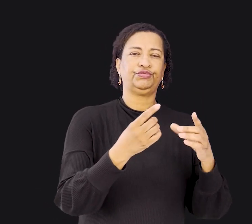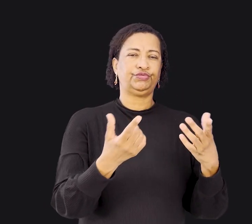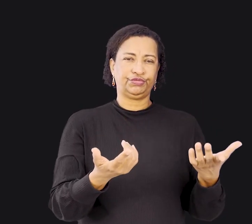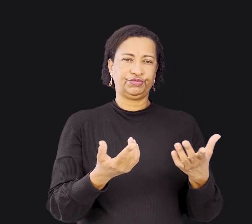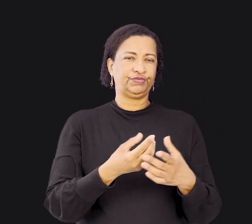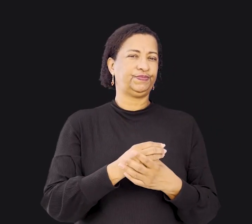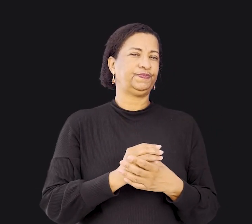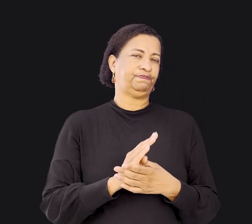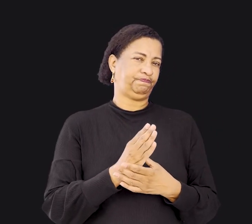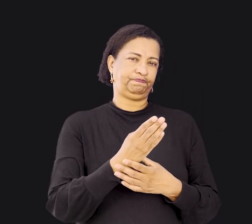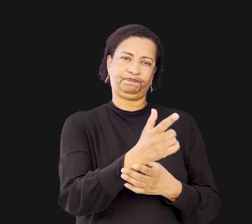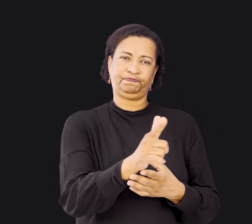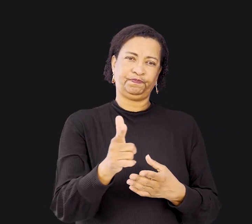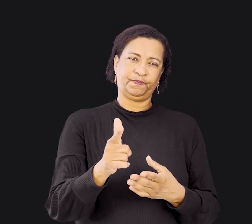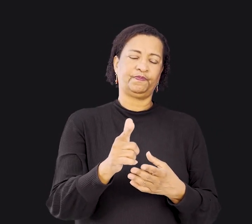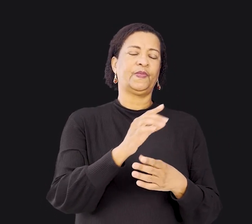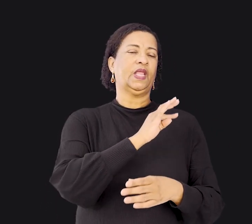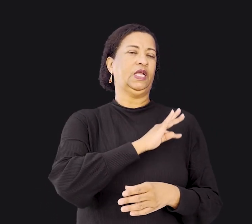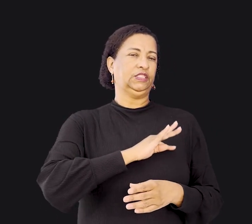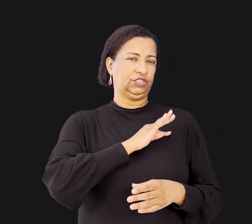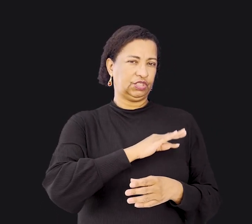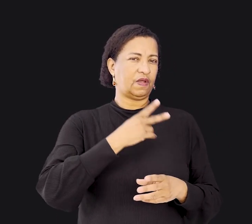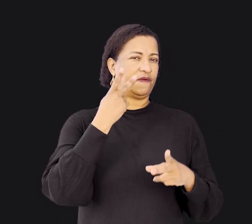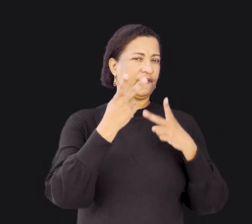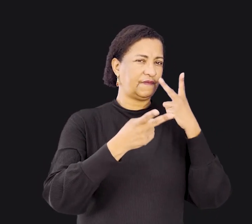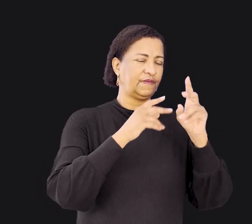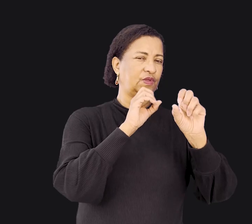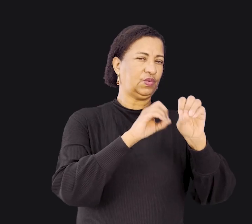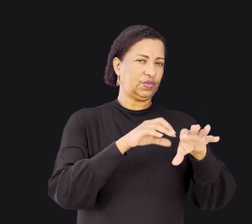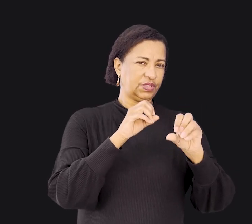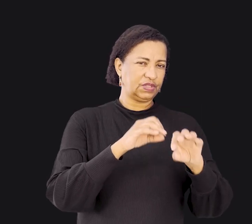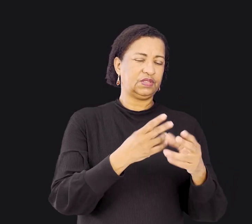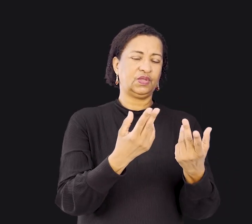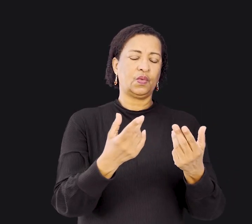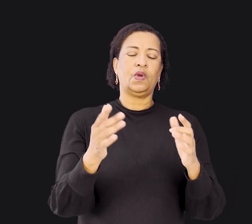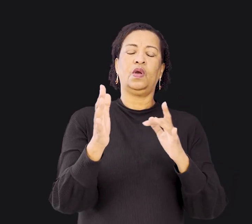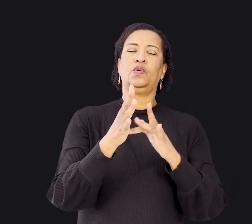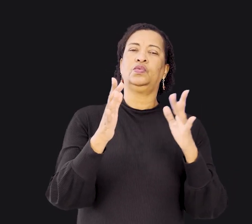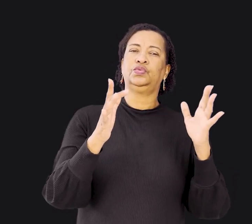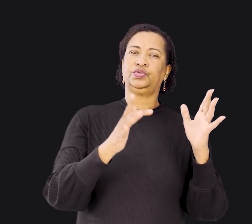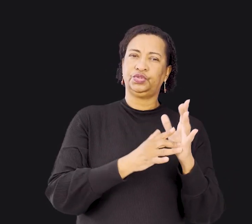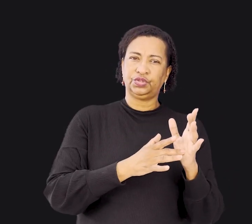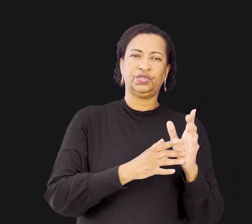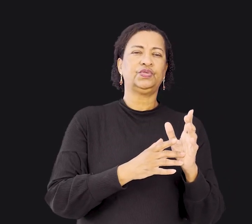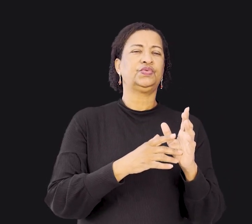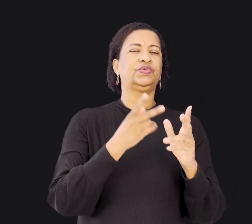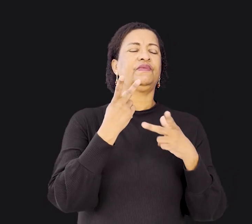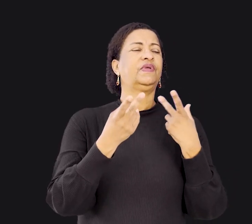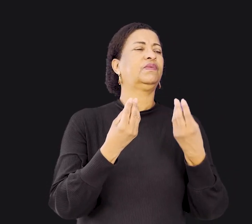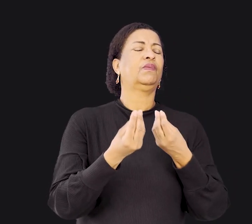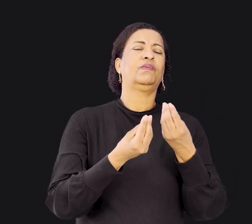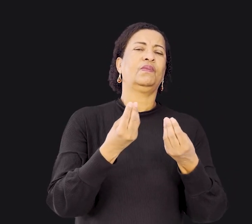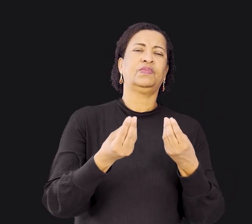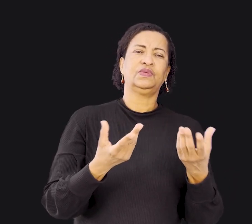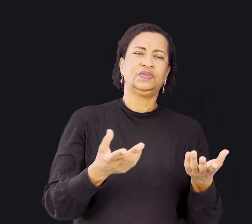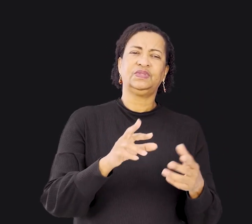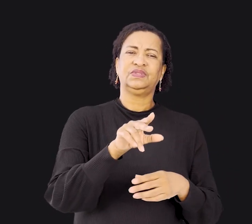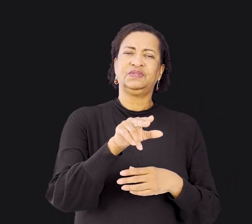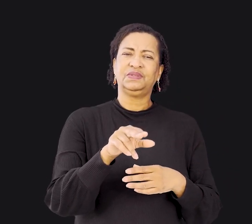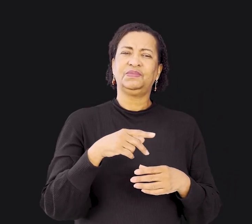fruto. Tiago coincide o seu ensino com o de Jesus quando afirma que, de que adianta, meus irmãos, alguém dizer que